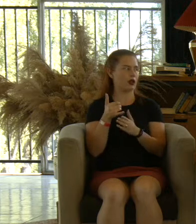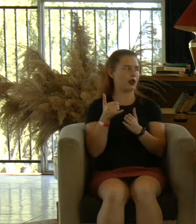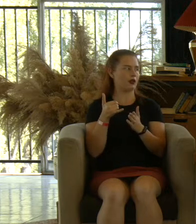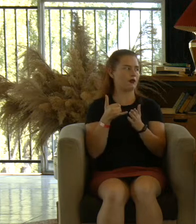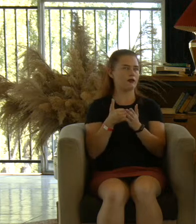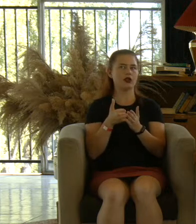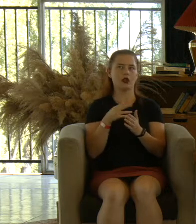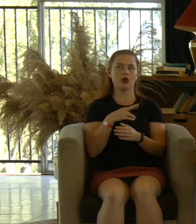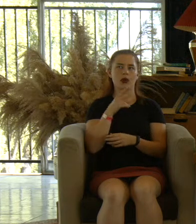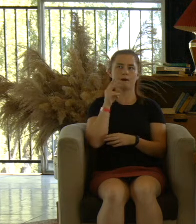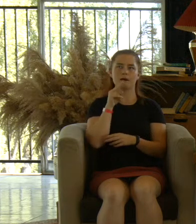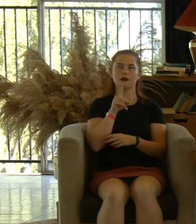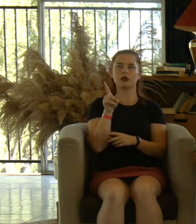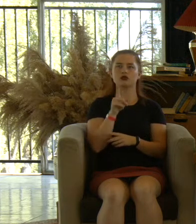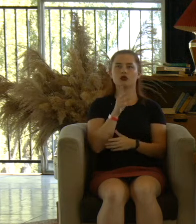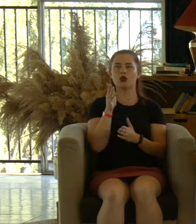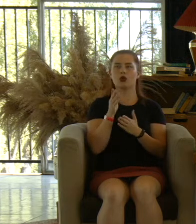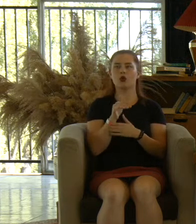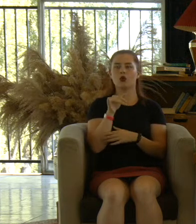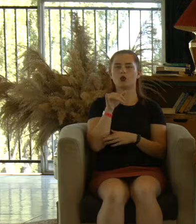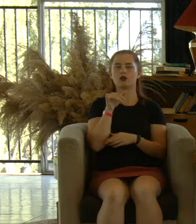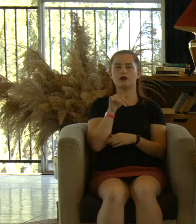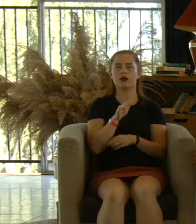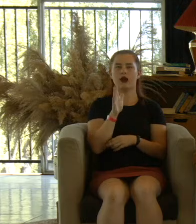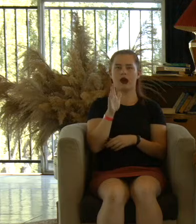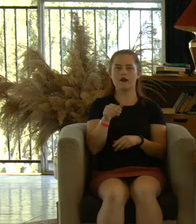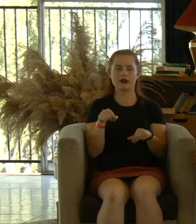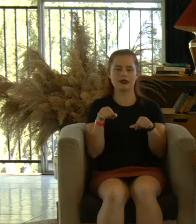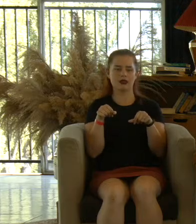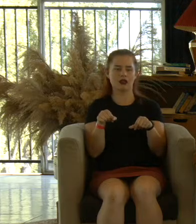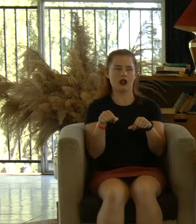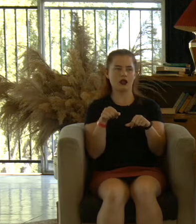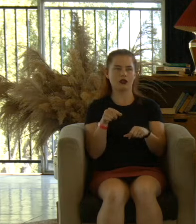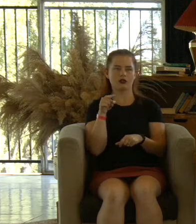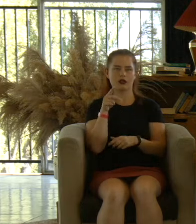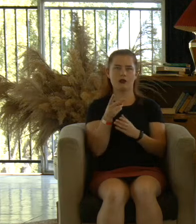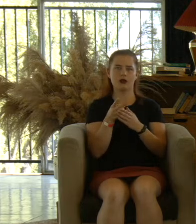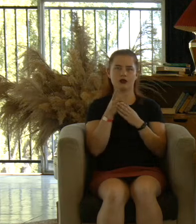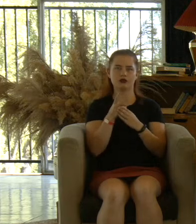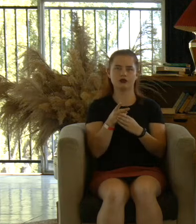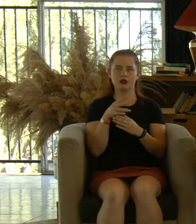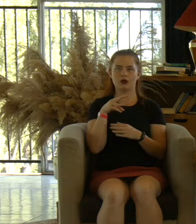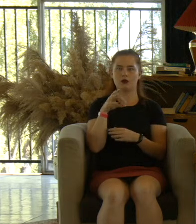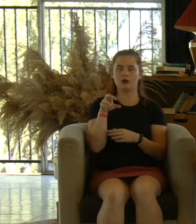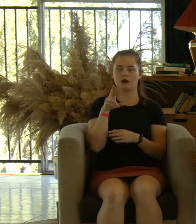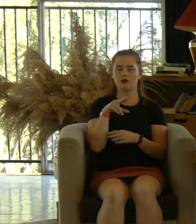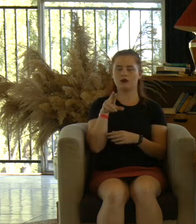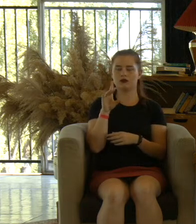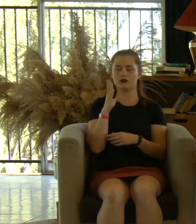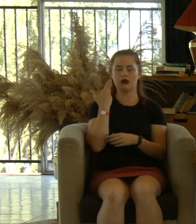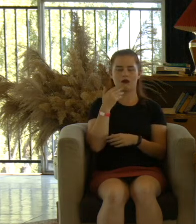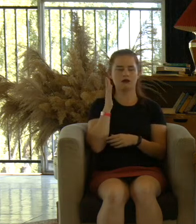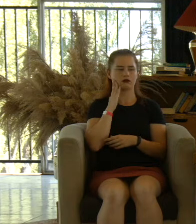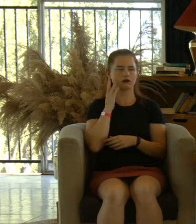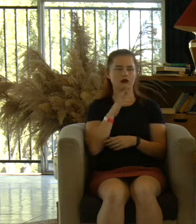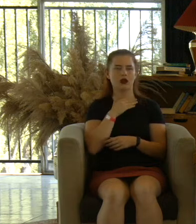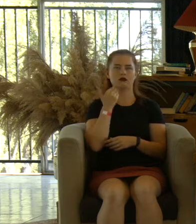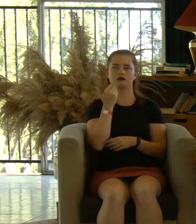Я посмотрел, что находится у него в тележке, и там лежала молдавская пуркари. Я